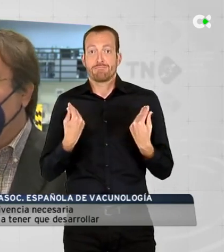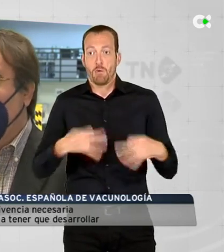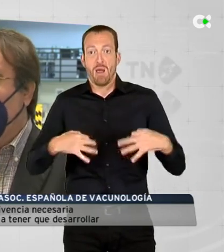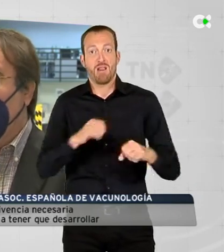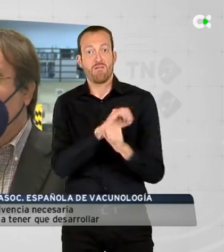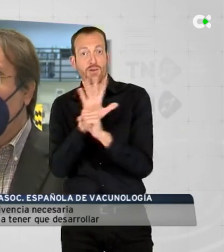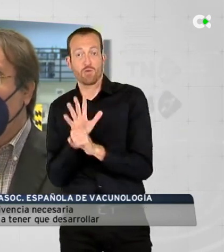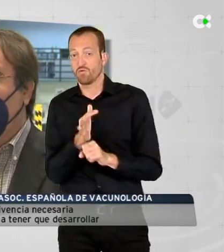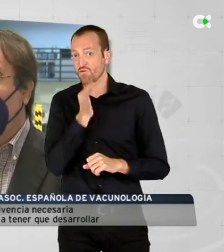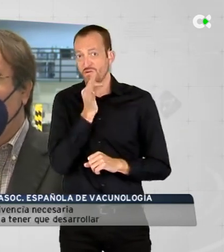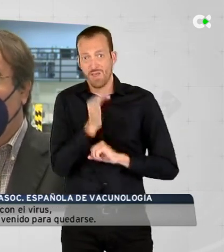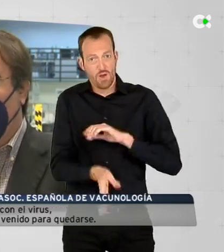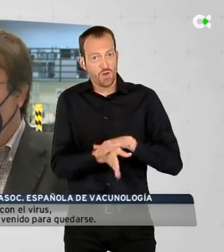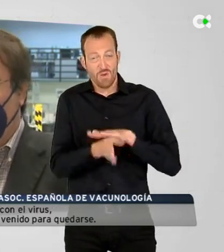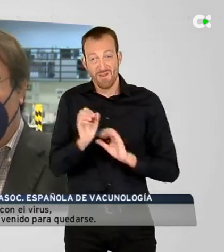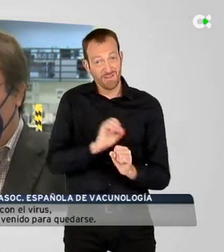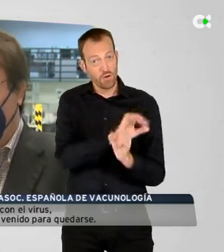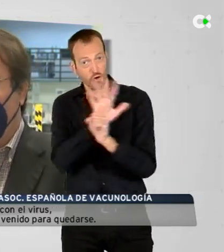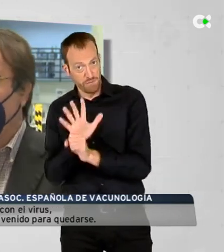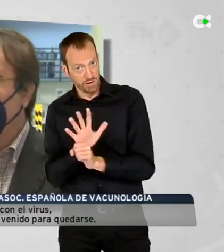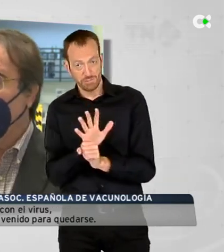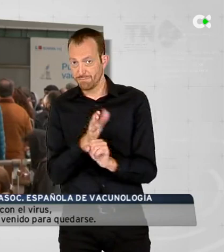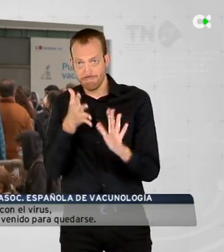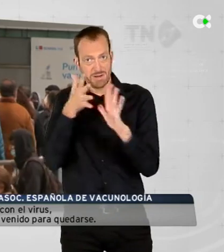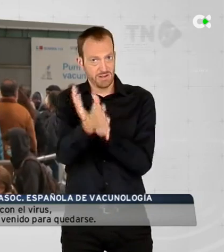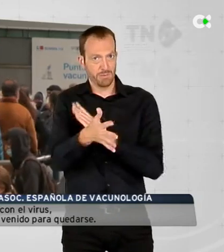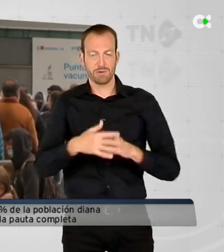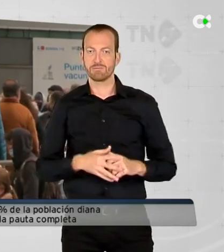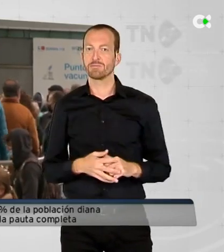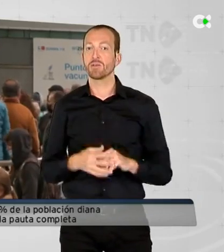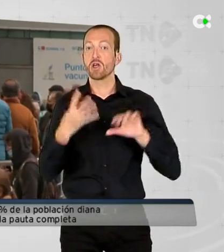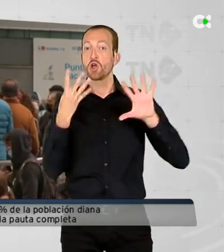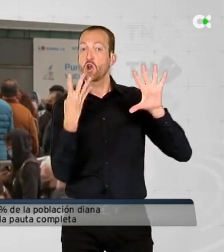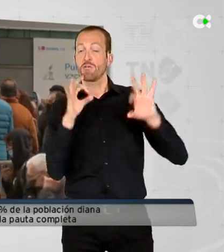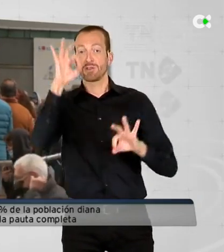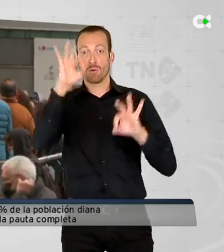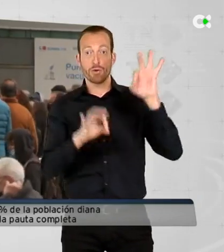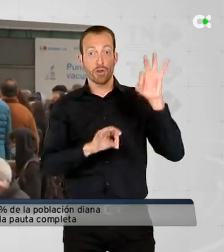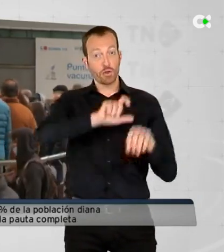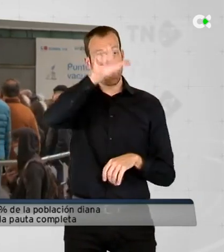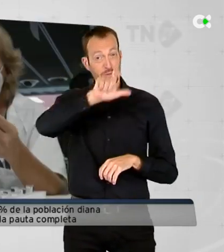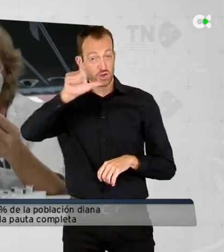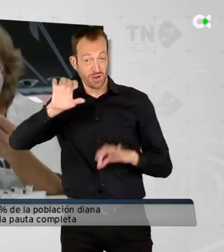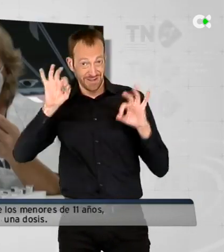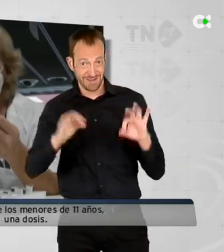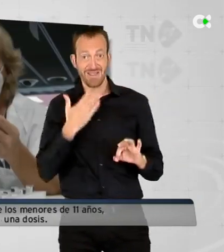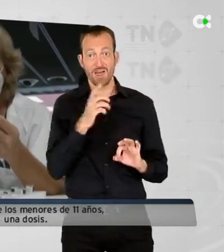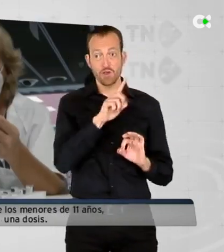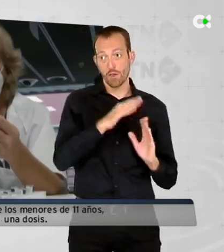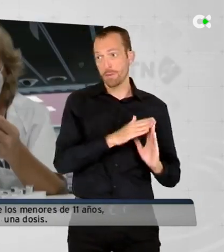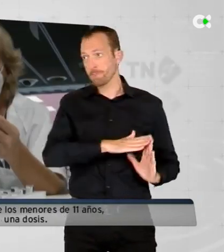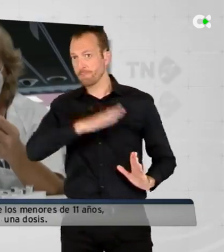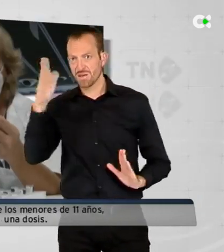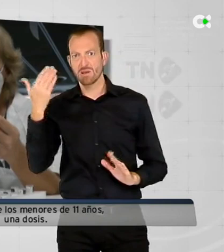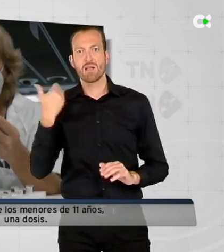necesaria que vamos a tener que desarrollar con este virus que repito ha venido para quedarse. Más del 90% de la población diana tiene la pauta completa y un